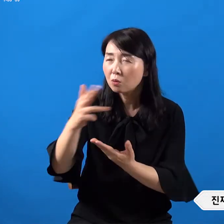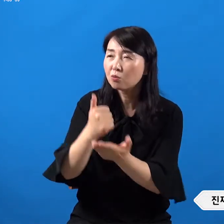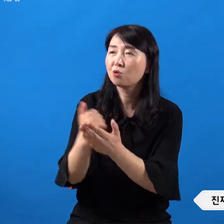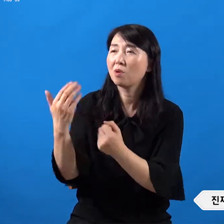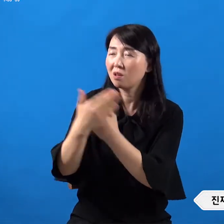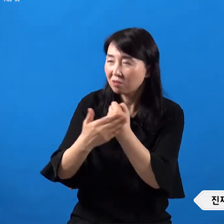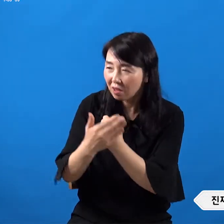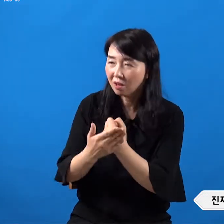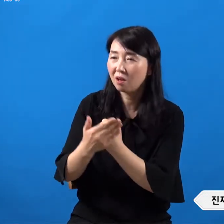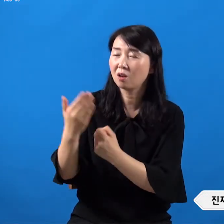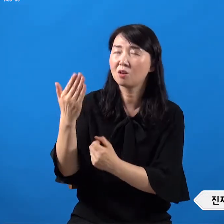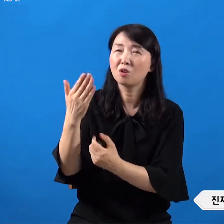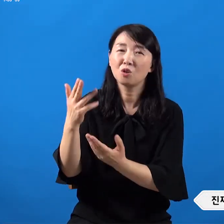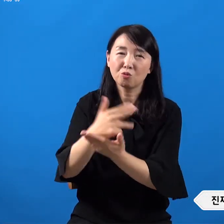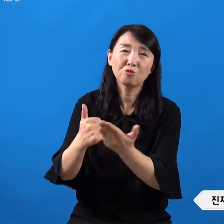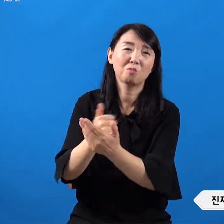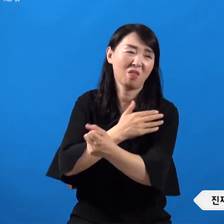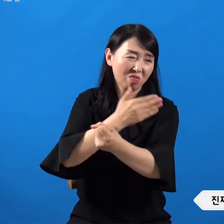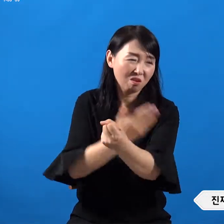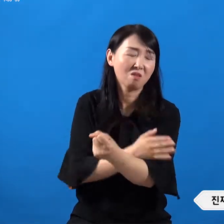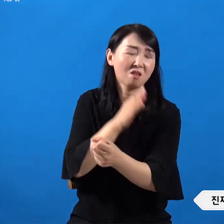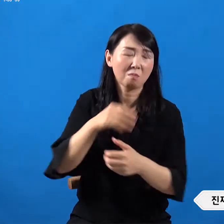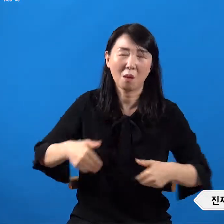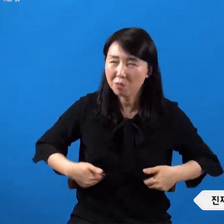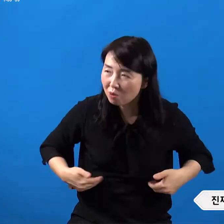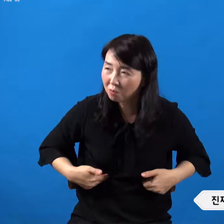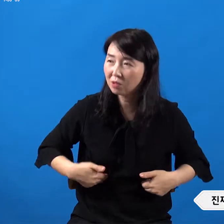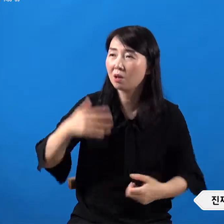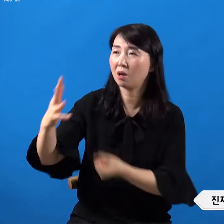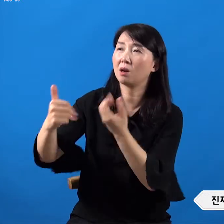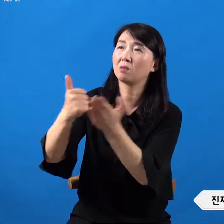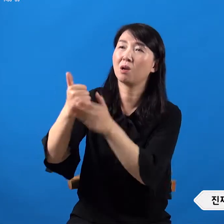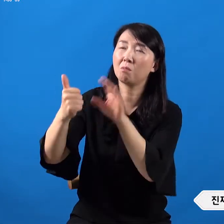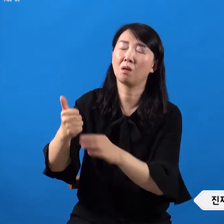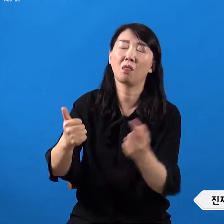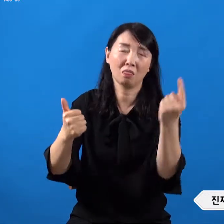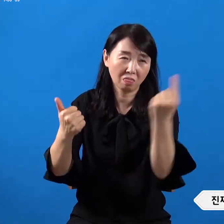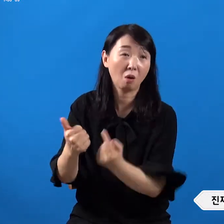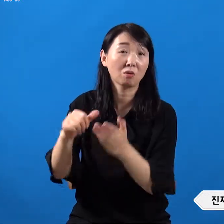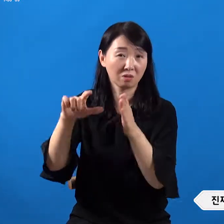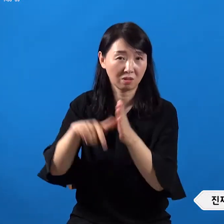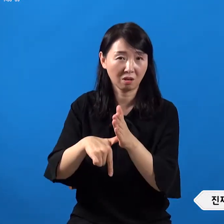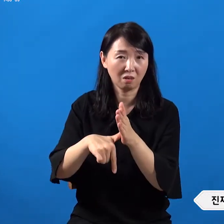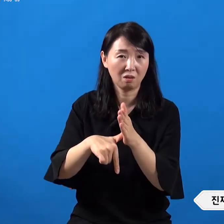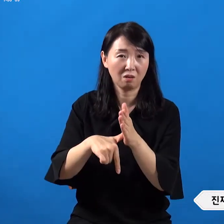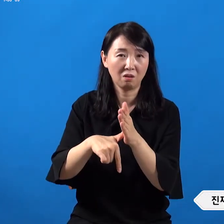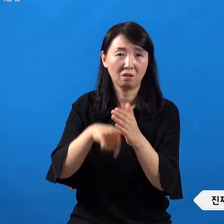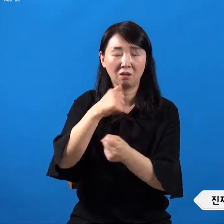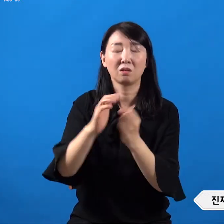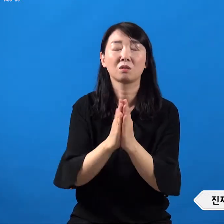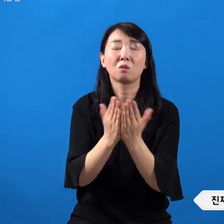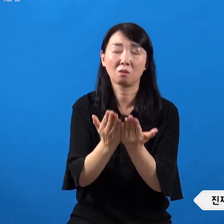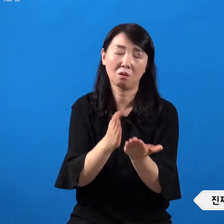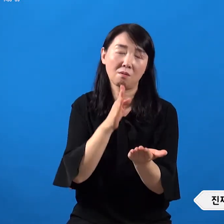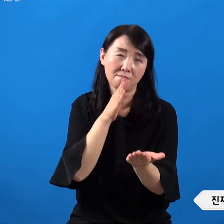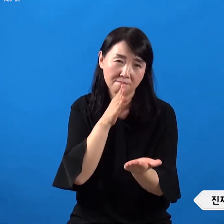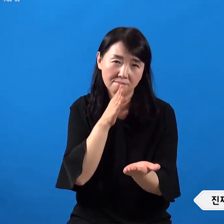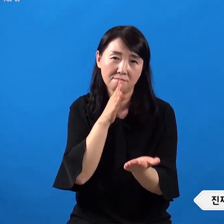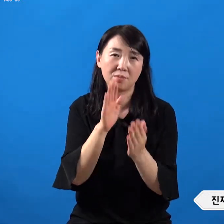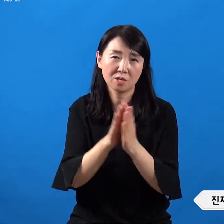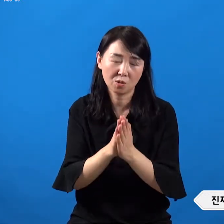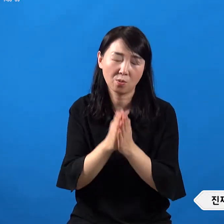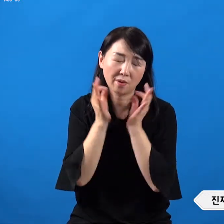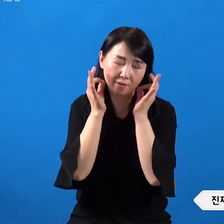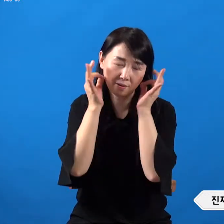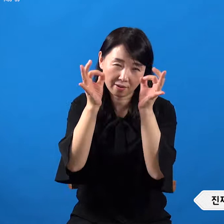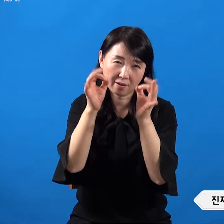주님의 은혜가, 더 주님의 능력이 필요합니다. 하나님 앞에 나오는 그 시간, 성경은 바로